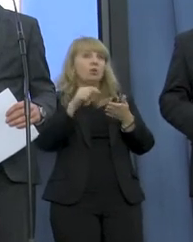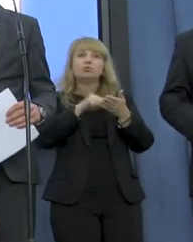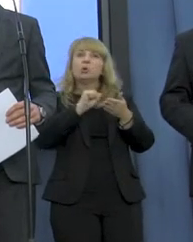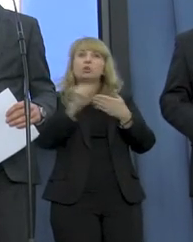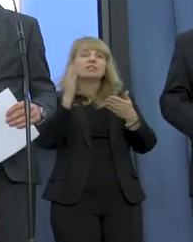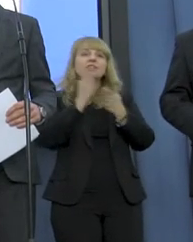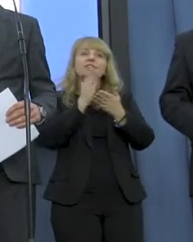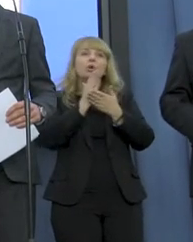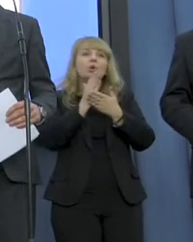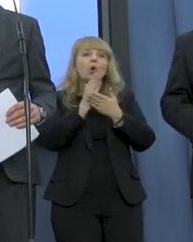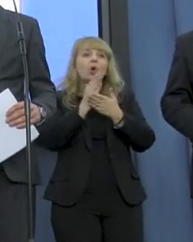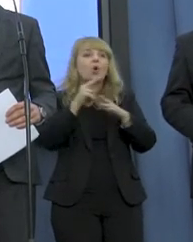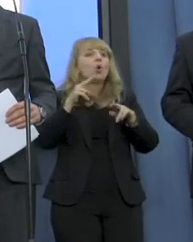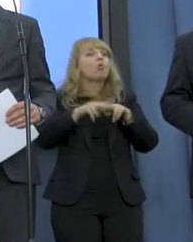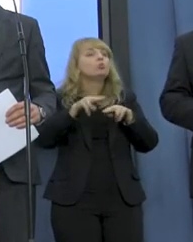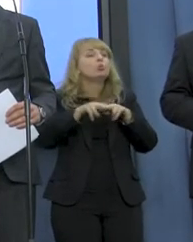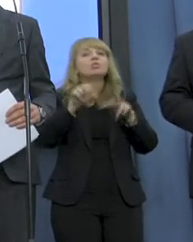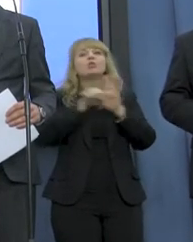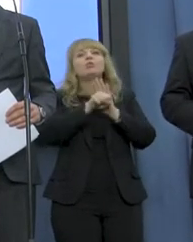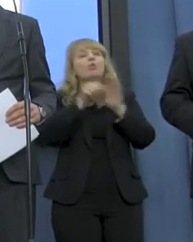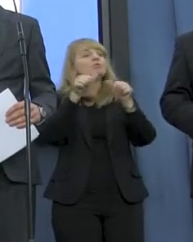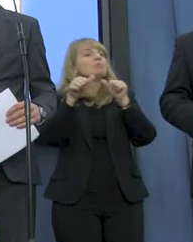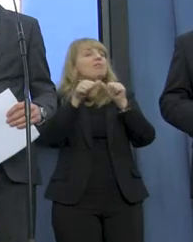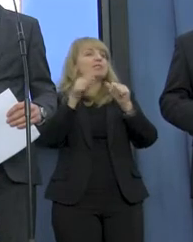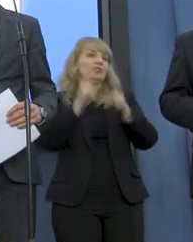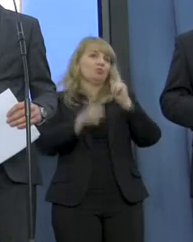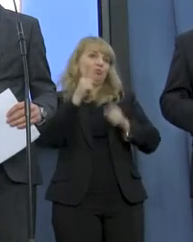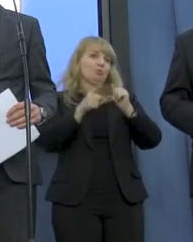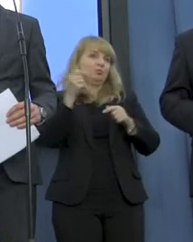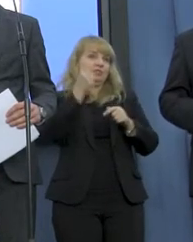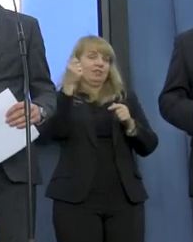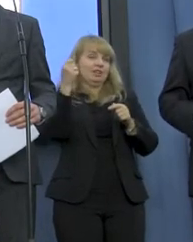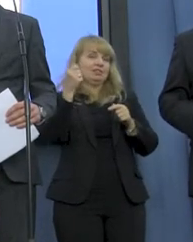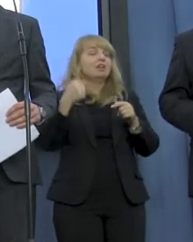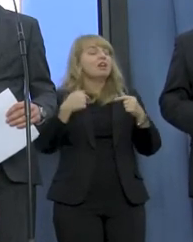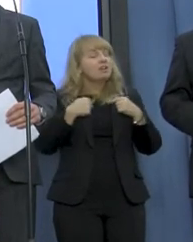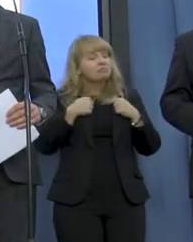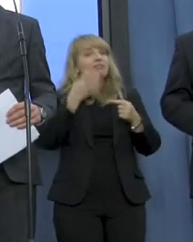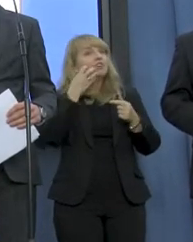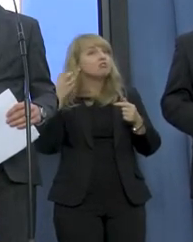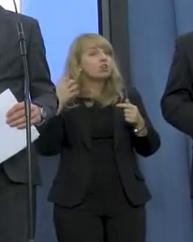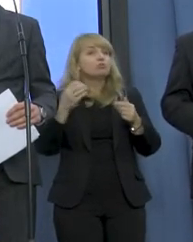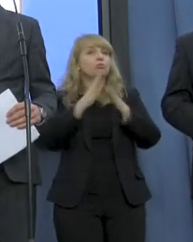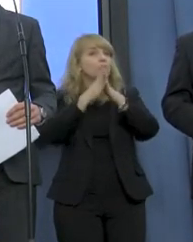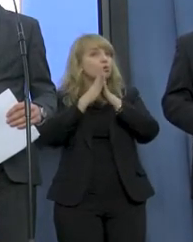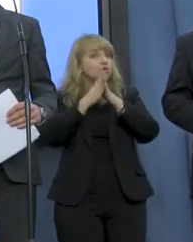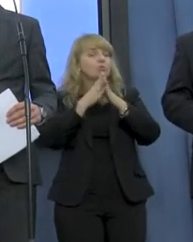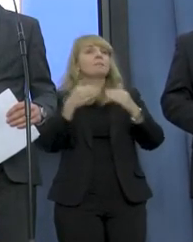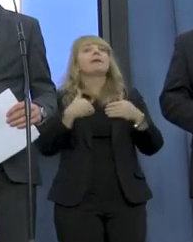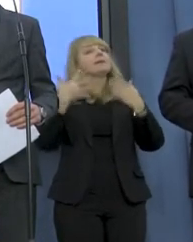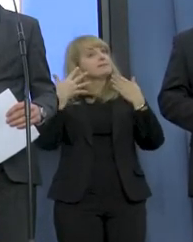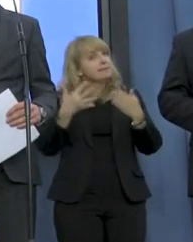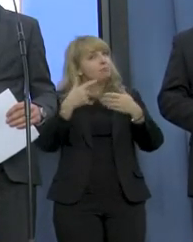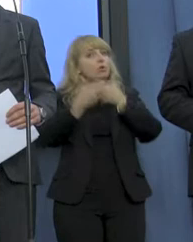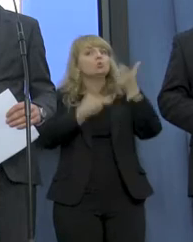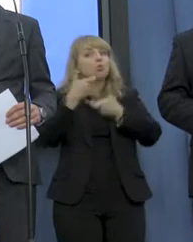sprawdzić, czy kierowca nie jechał za szybko. Dlatego myśmy już wcześniej wychodzili z prośbą i założeniem takim, aby